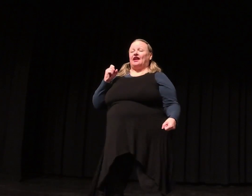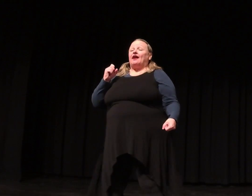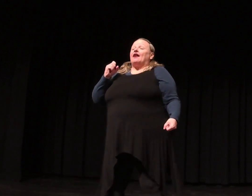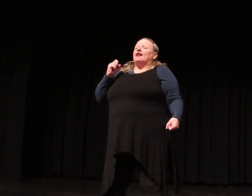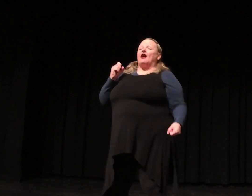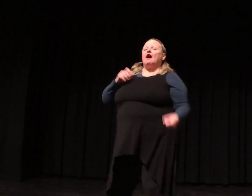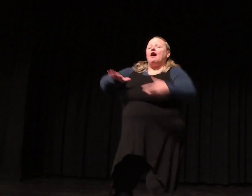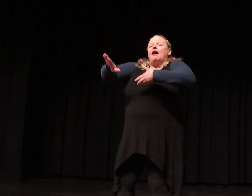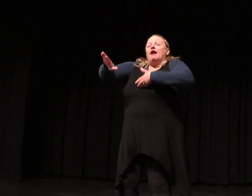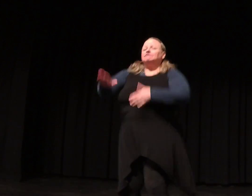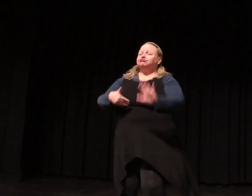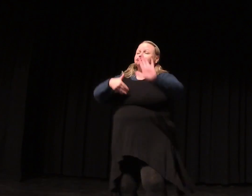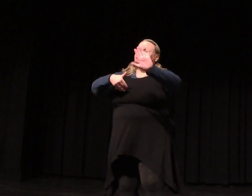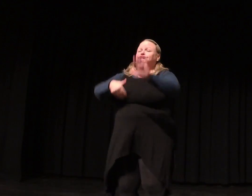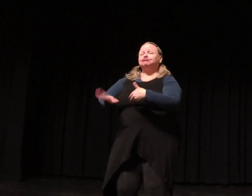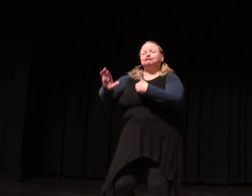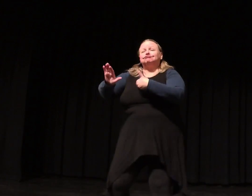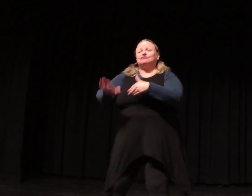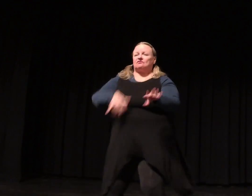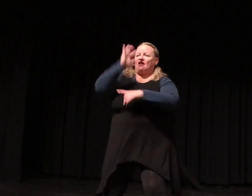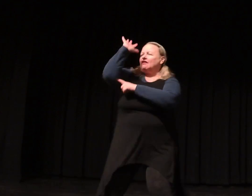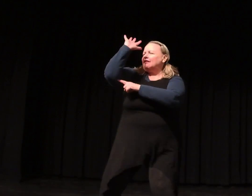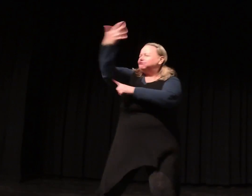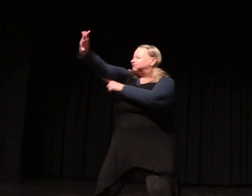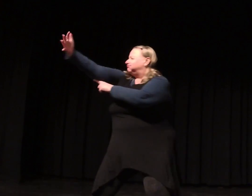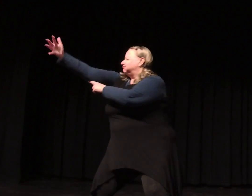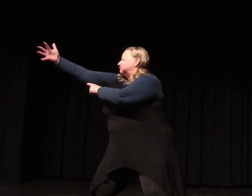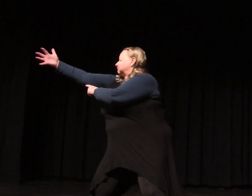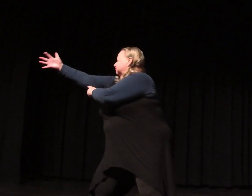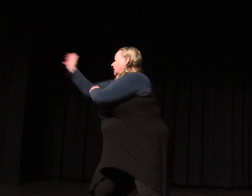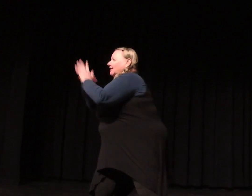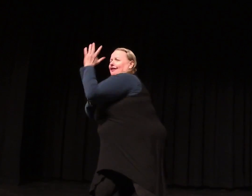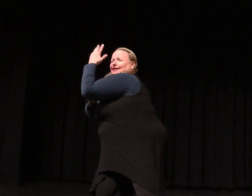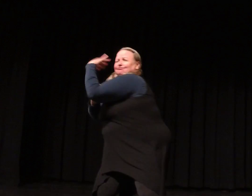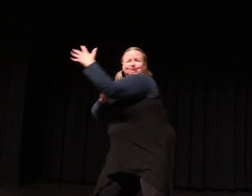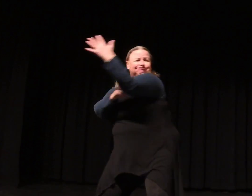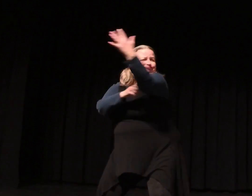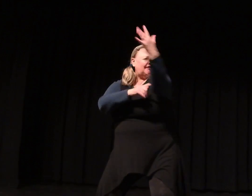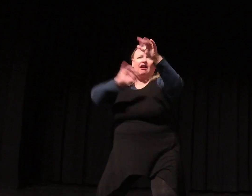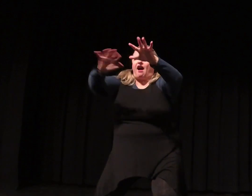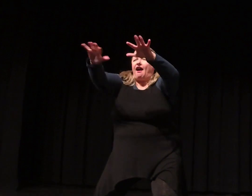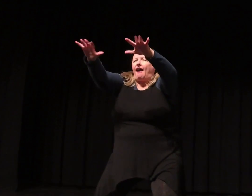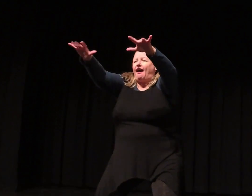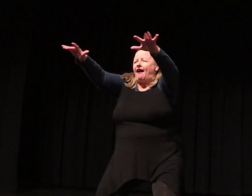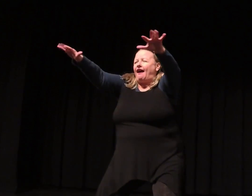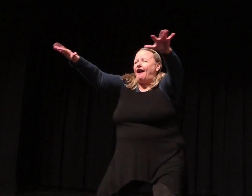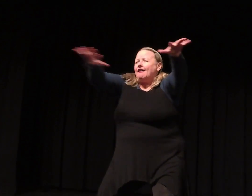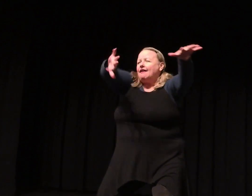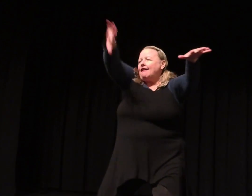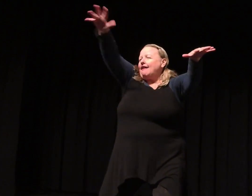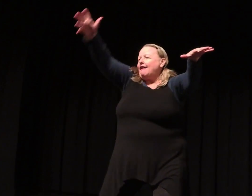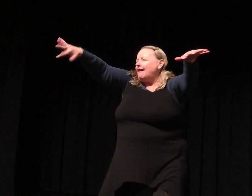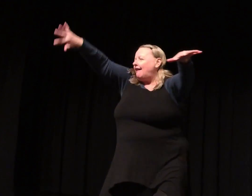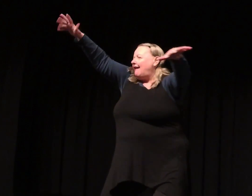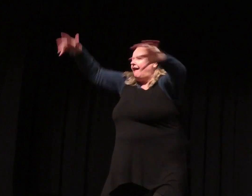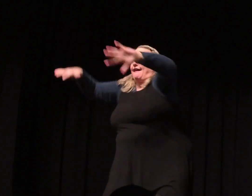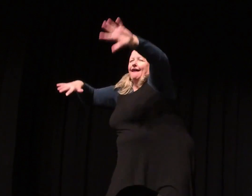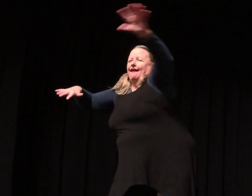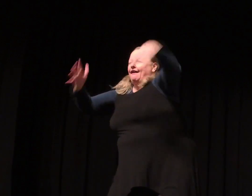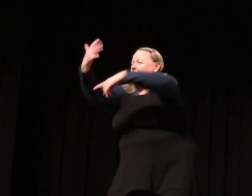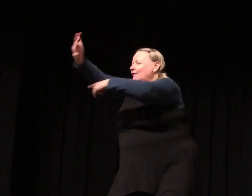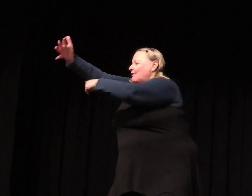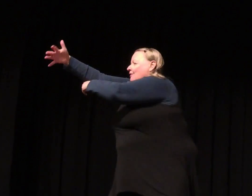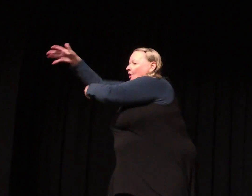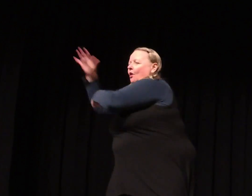j'y vais, je suis prête. Alors, je me balade, je me promène dans la forêt. Je marche, il y